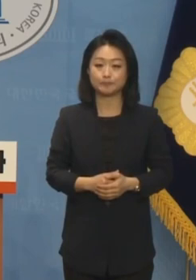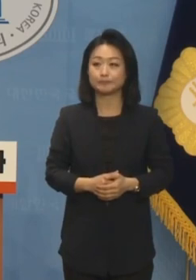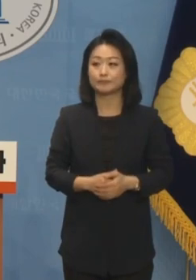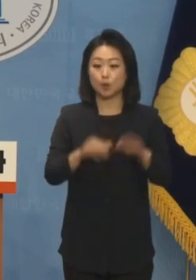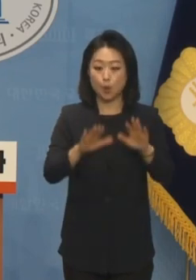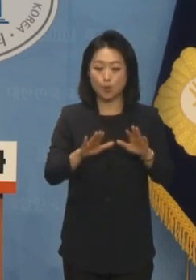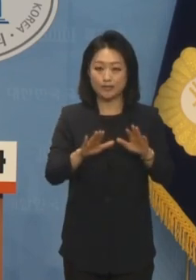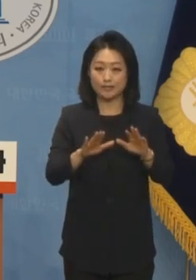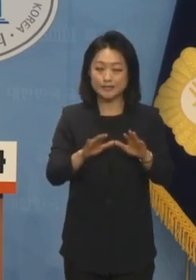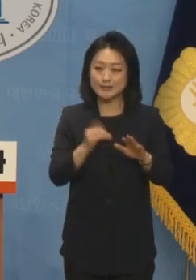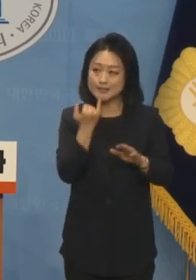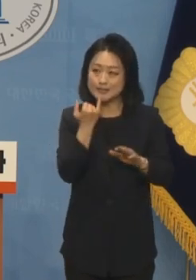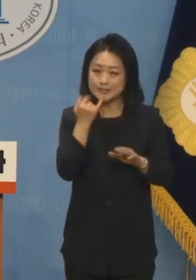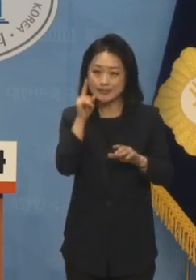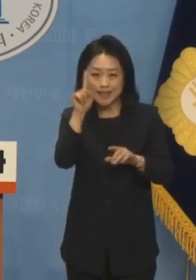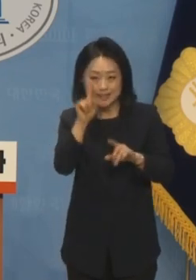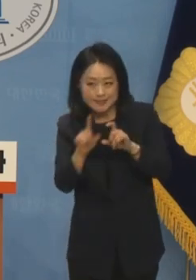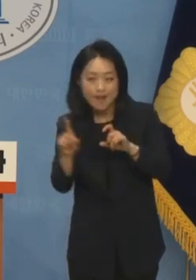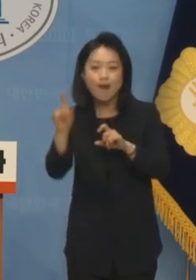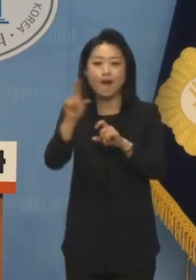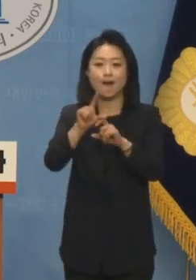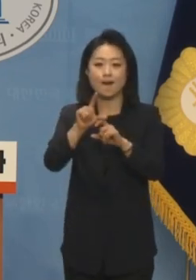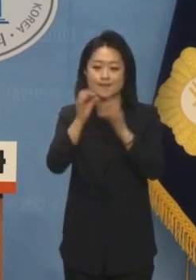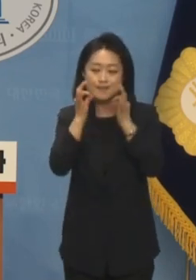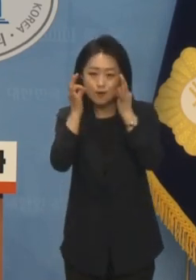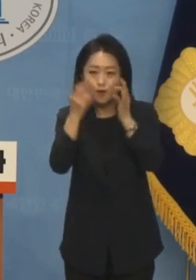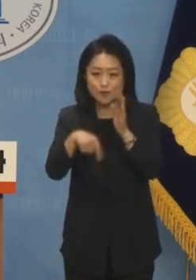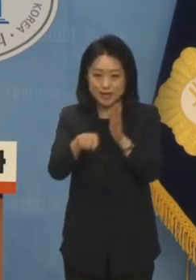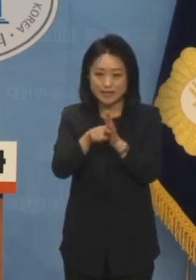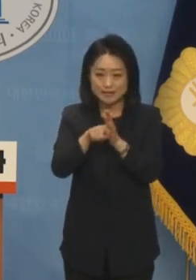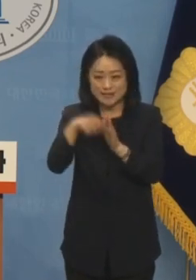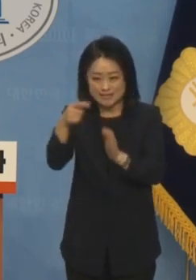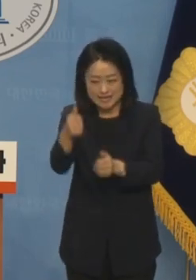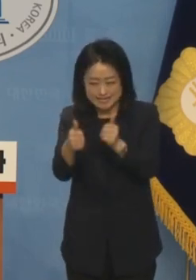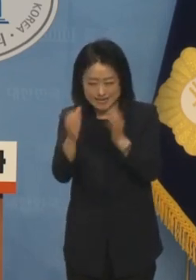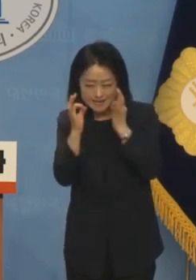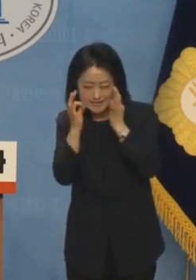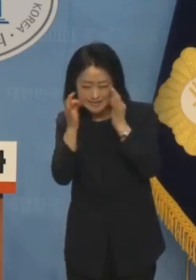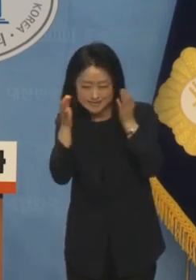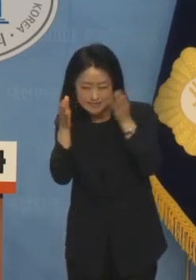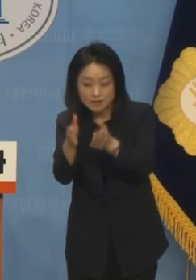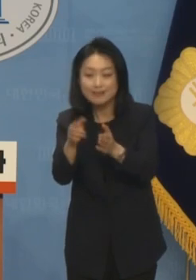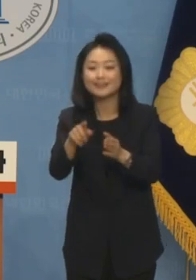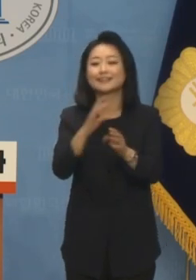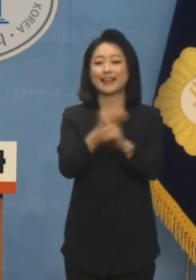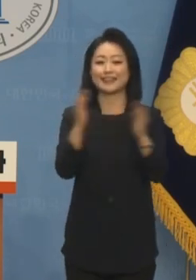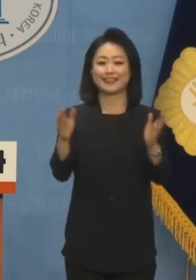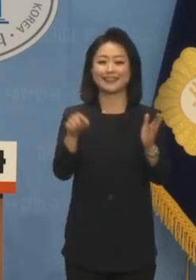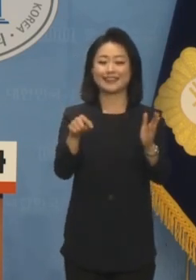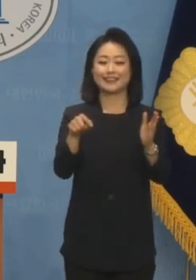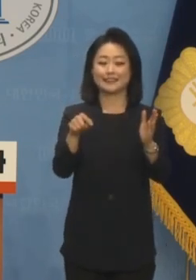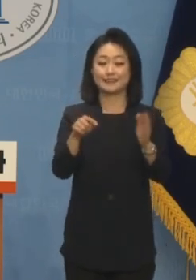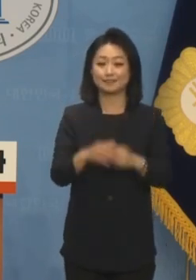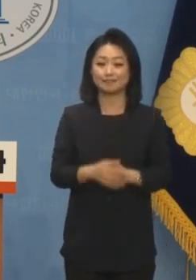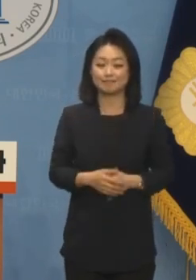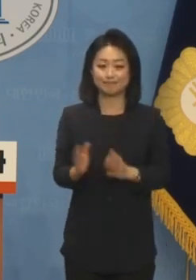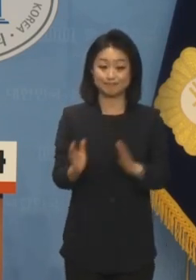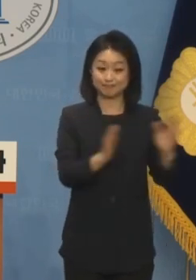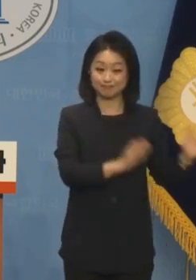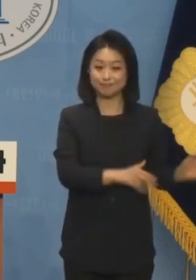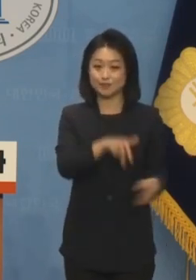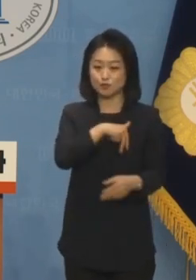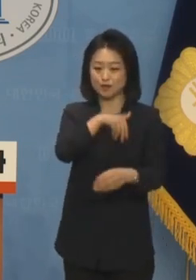오늘보다 더 나은 다음 시즌을 만들기 위해 최선을 다하는 것이지요. 총선이 끝나고